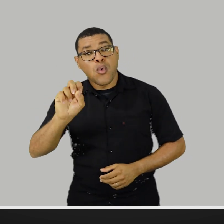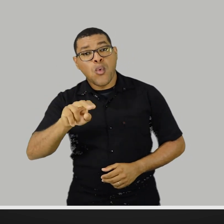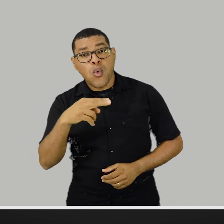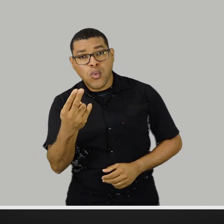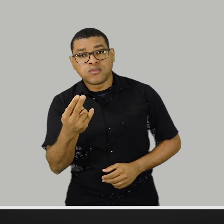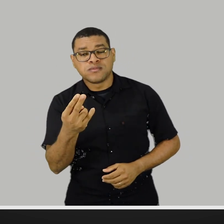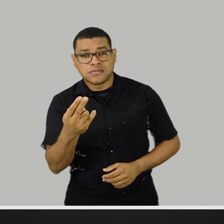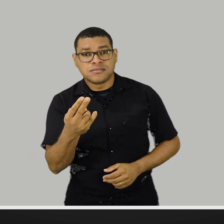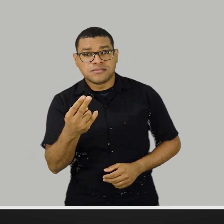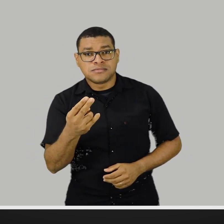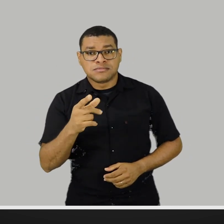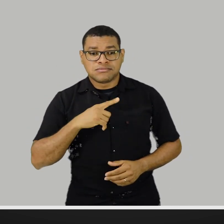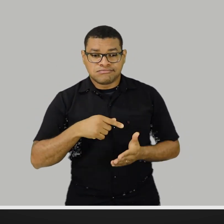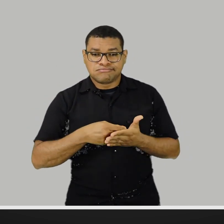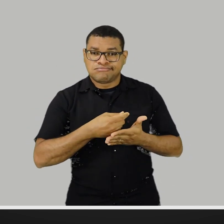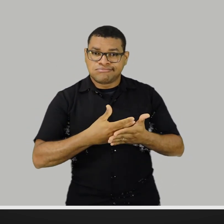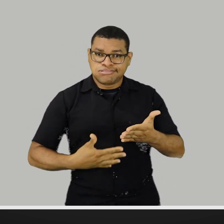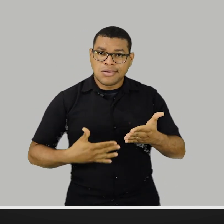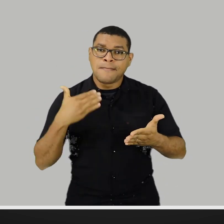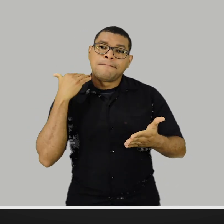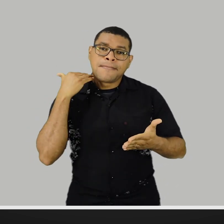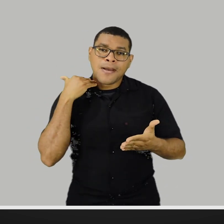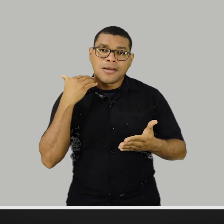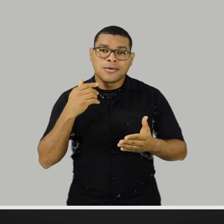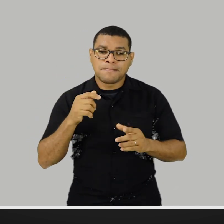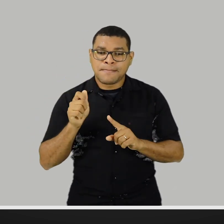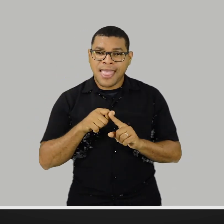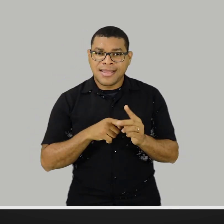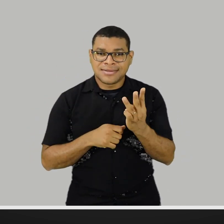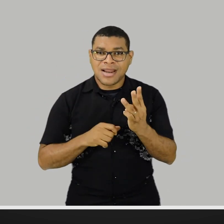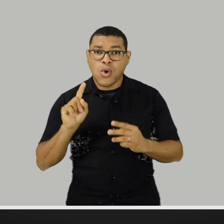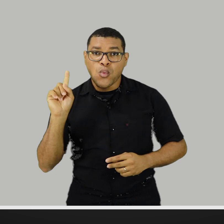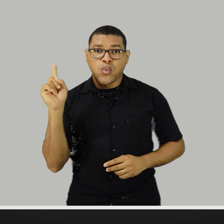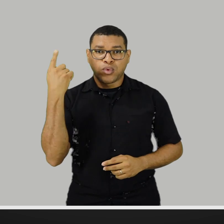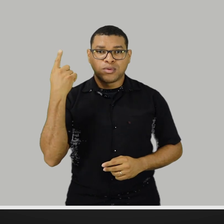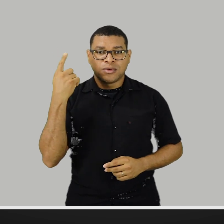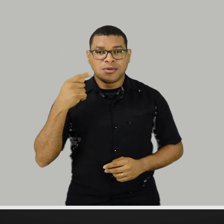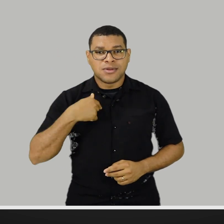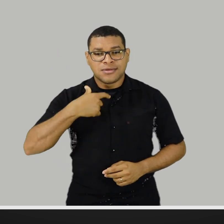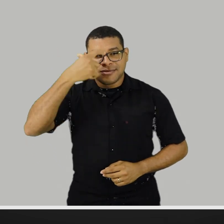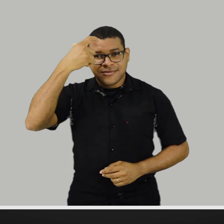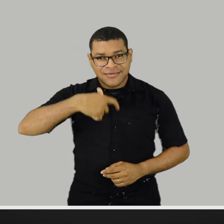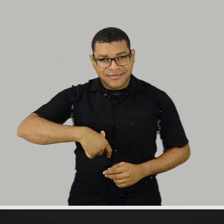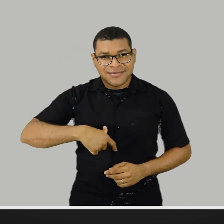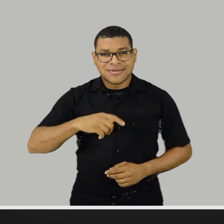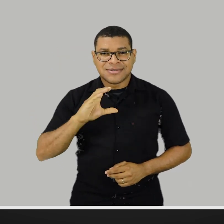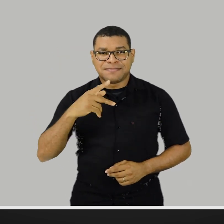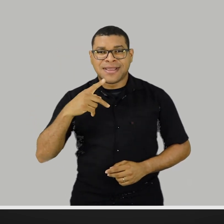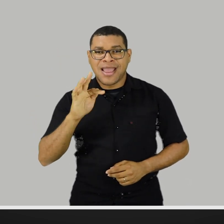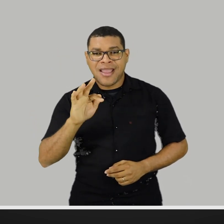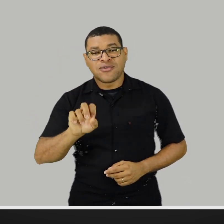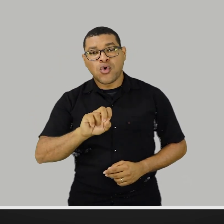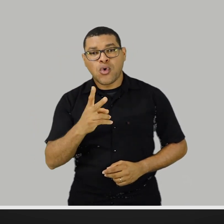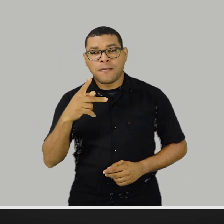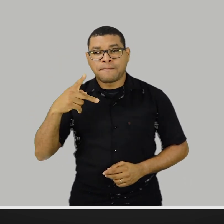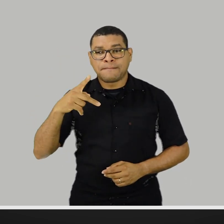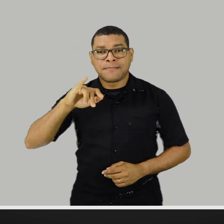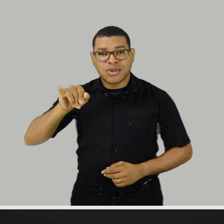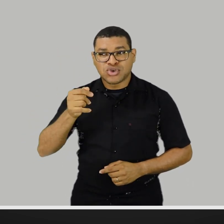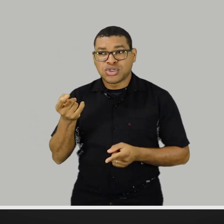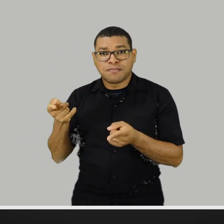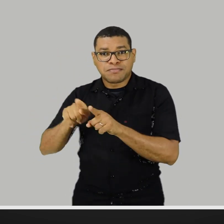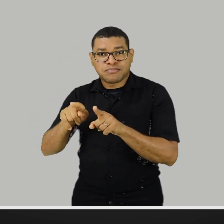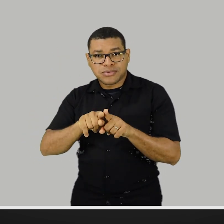extratos bancários dos últimos três meses da pessoa física e das pessoas jurídicas vinculadas ou G